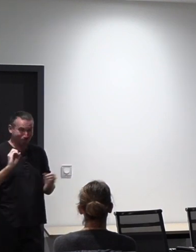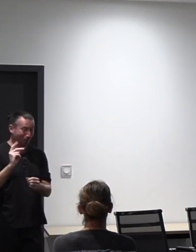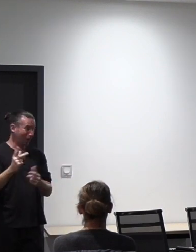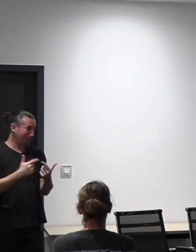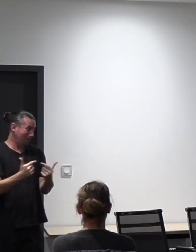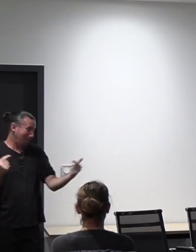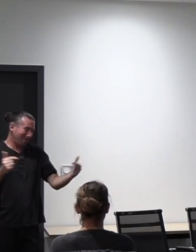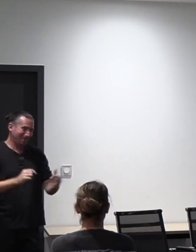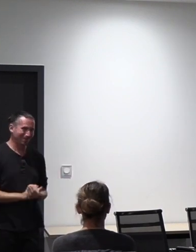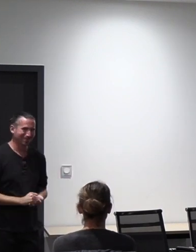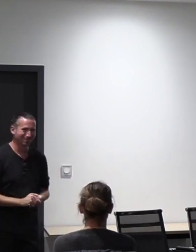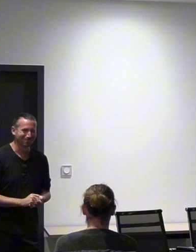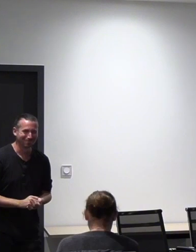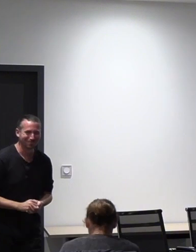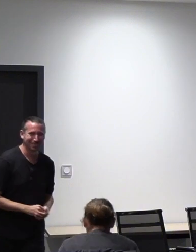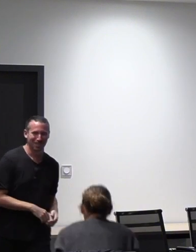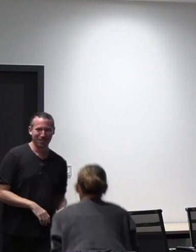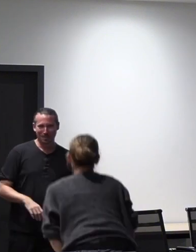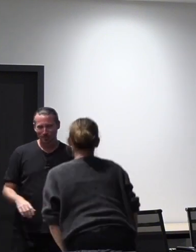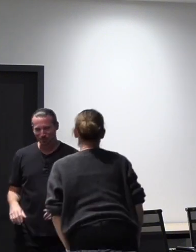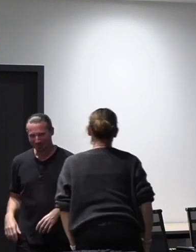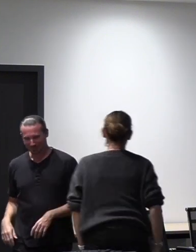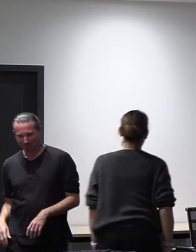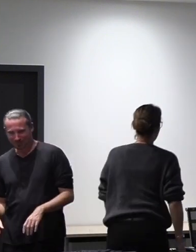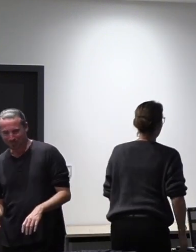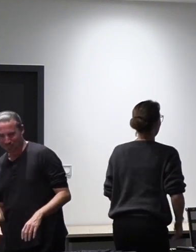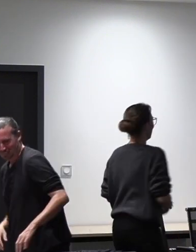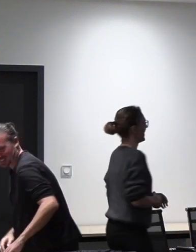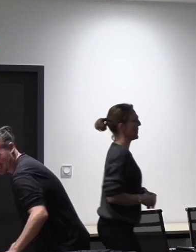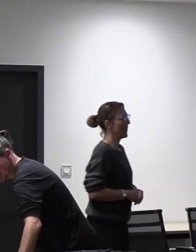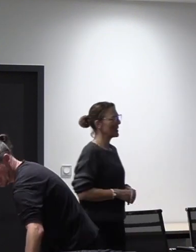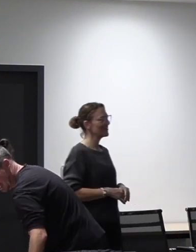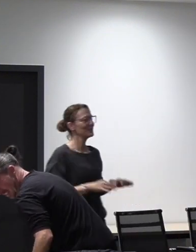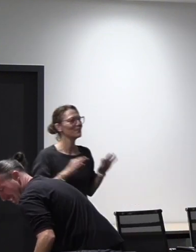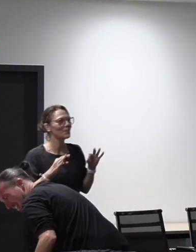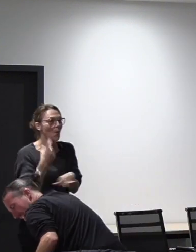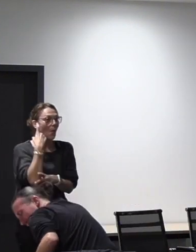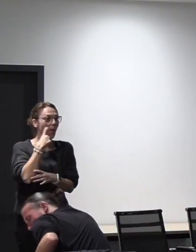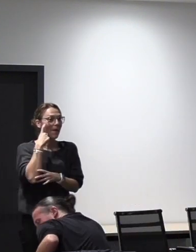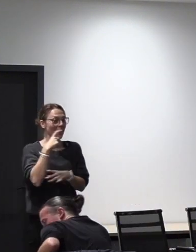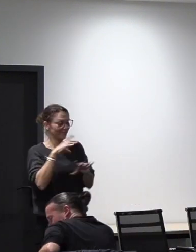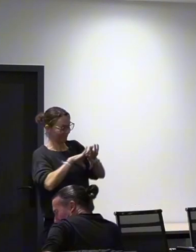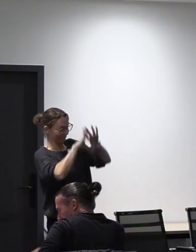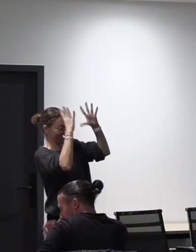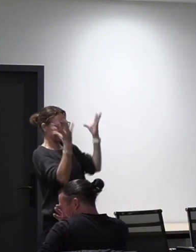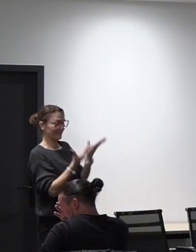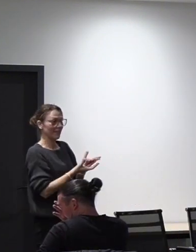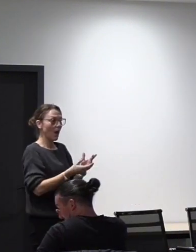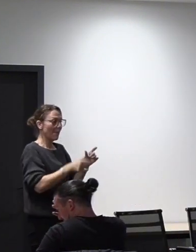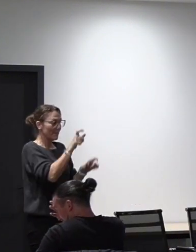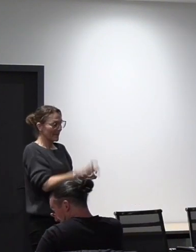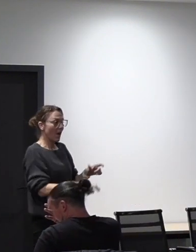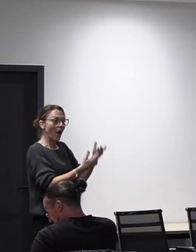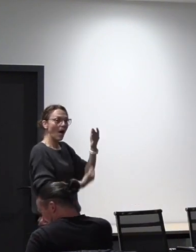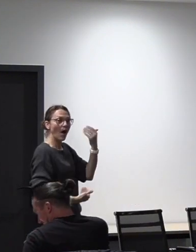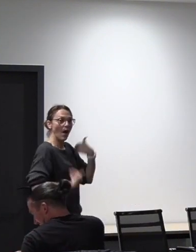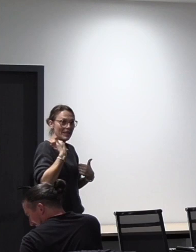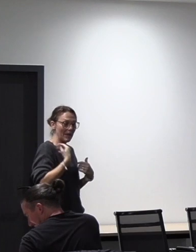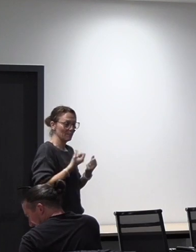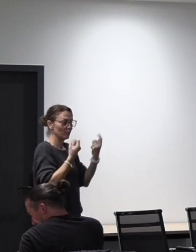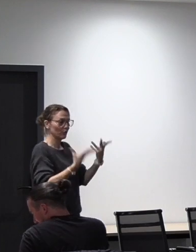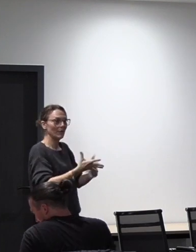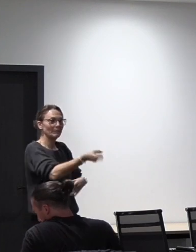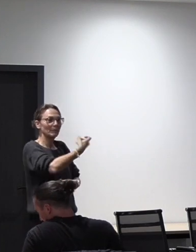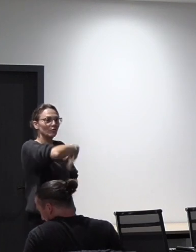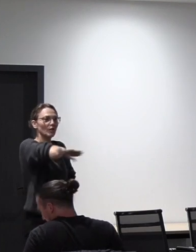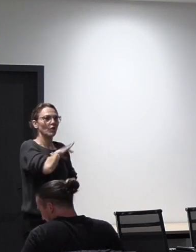ça. Et on voit bien que dans le fond, on a plusieurs prises en charge du handicapé. Il y a ce que disait Murphy,